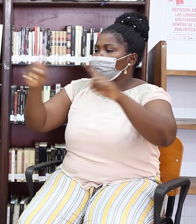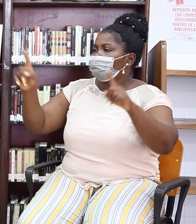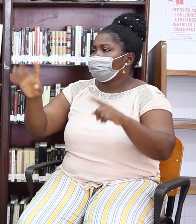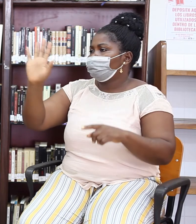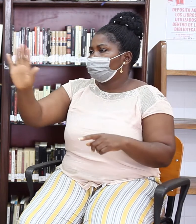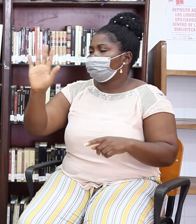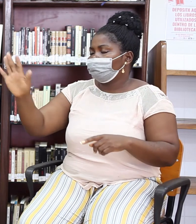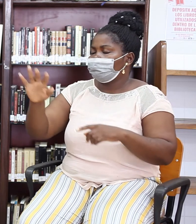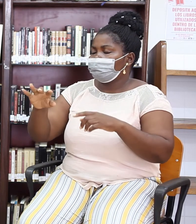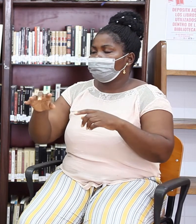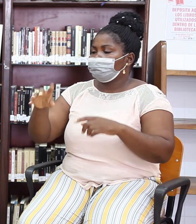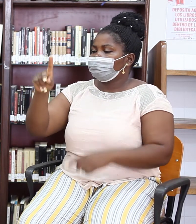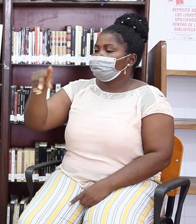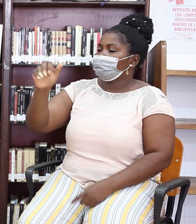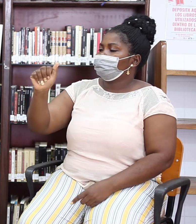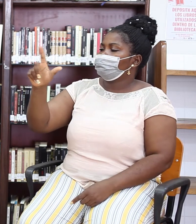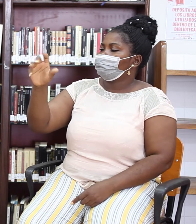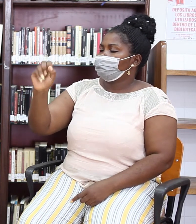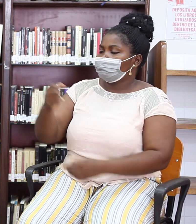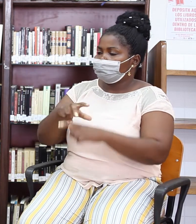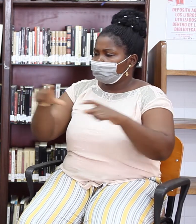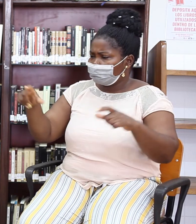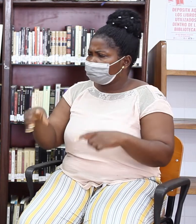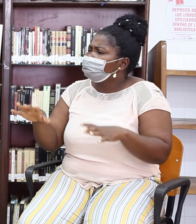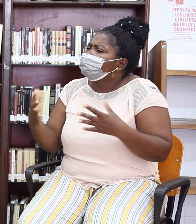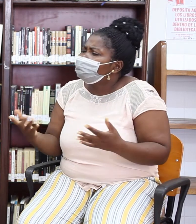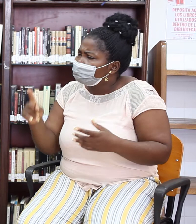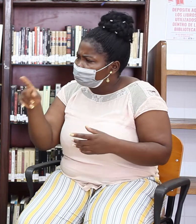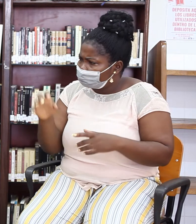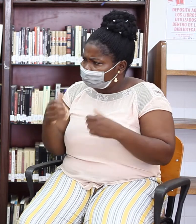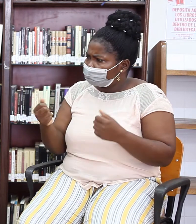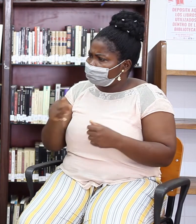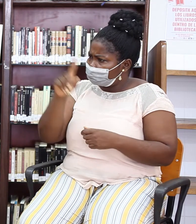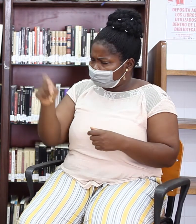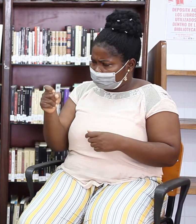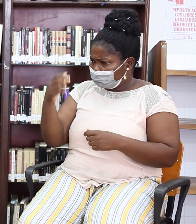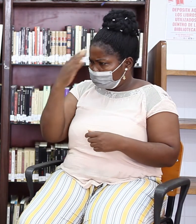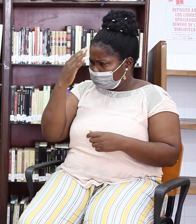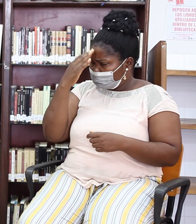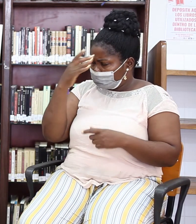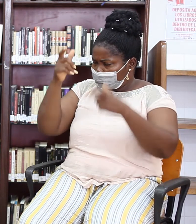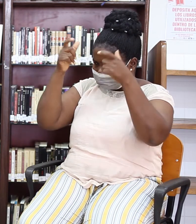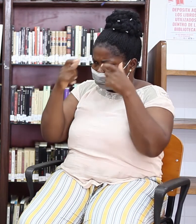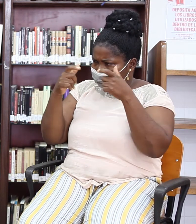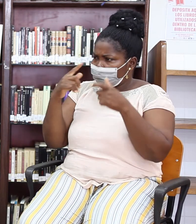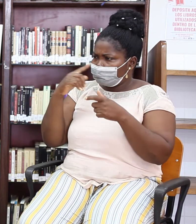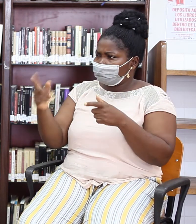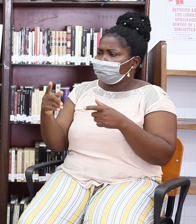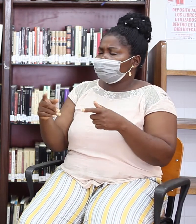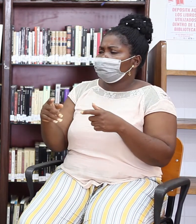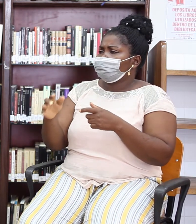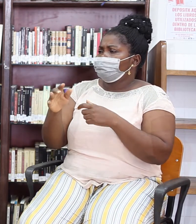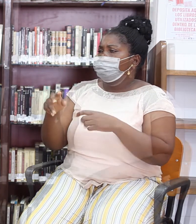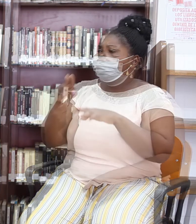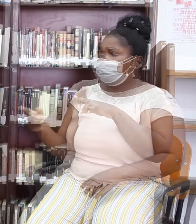de sus palos. ¿Cómo lo has conseguido?, preguntó el rey mientras reposaba en sus